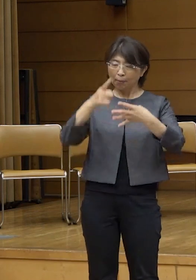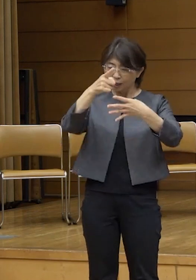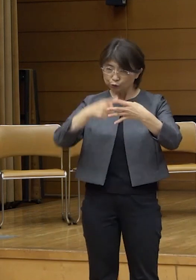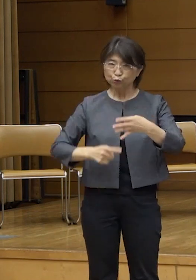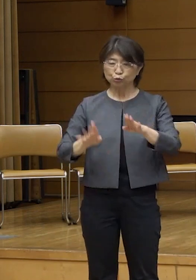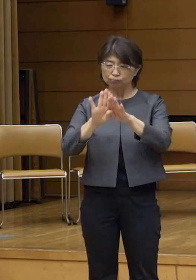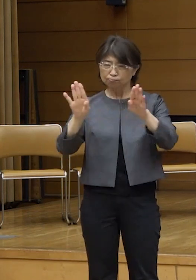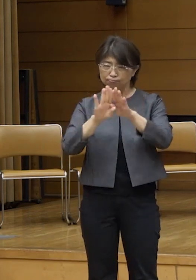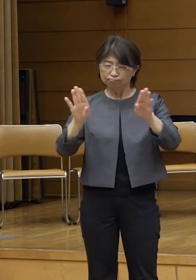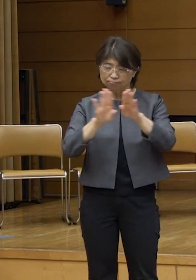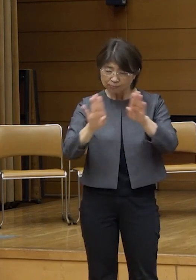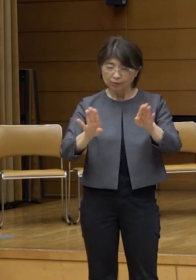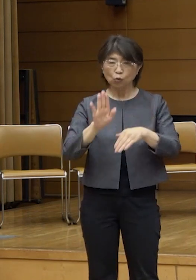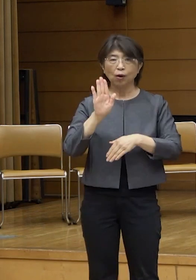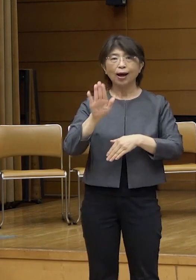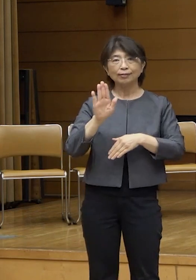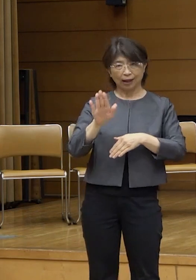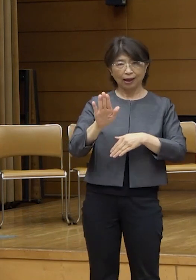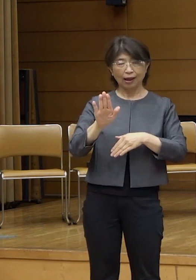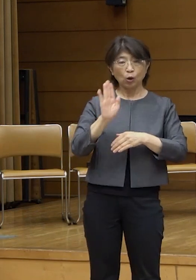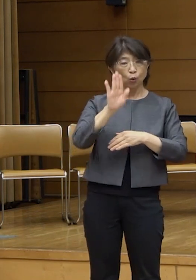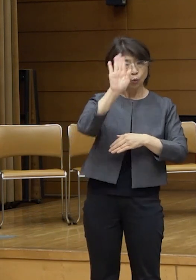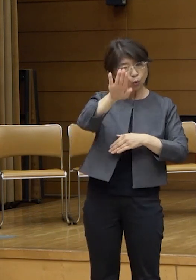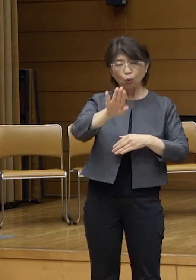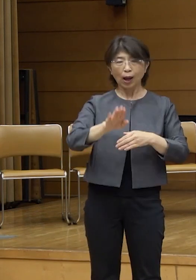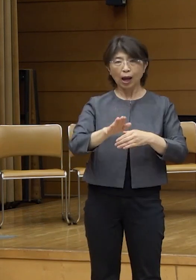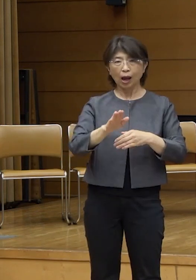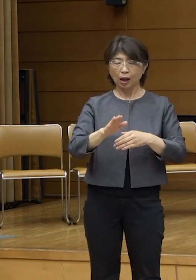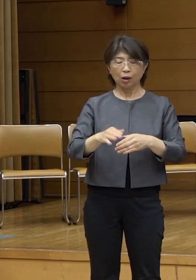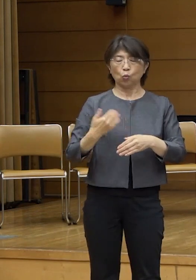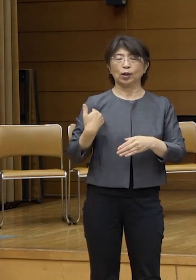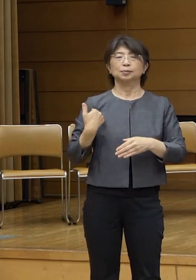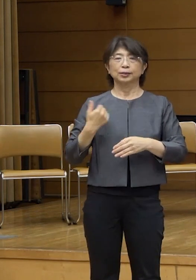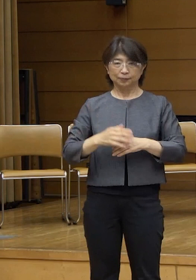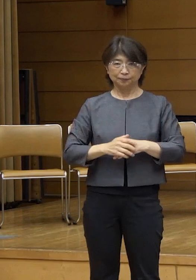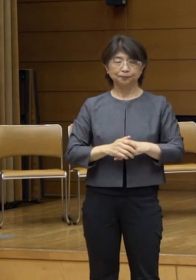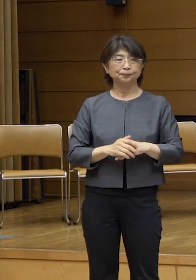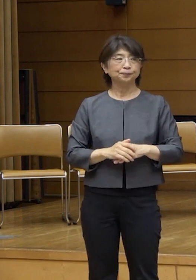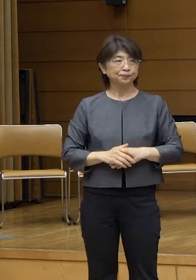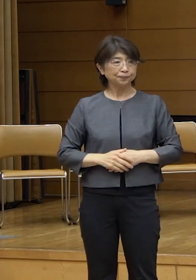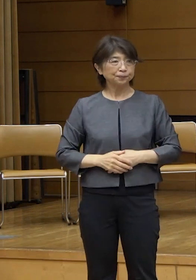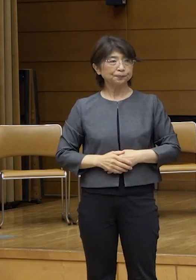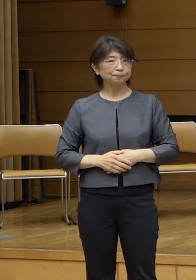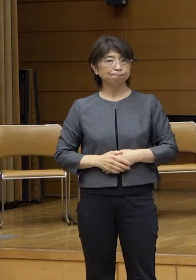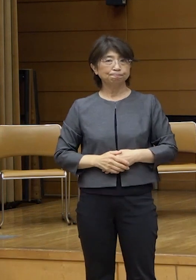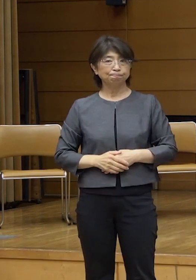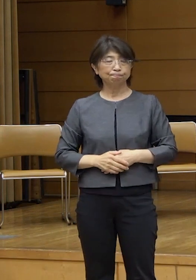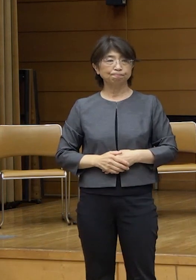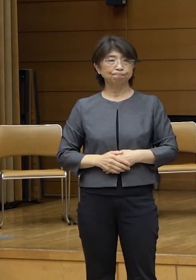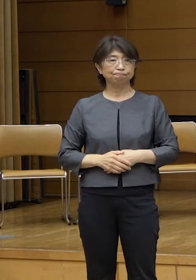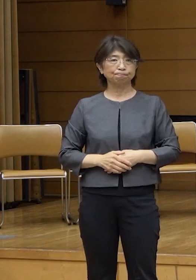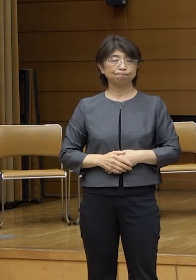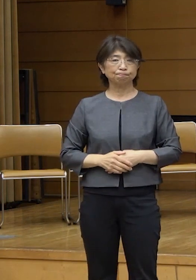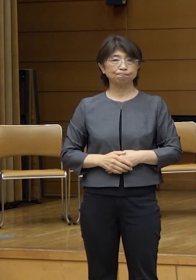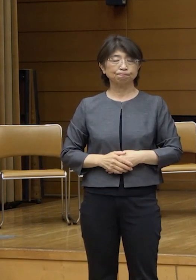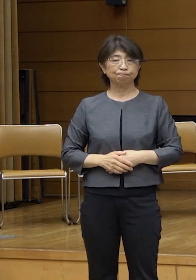こは今のところ決めていません。 ありがとうございます。